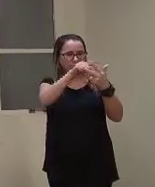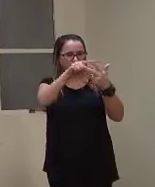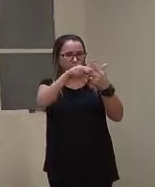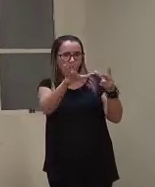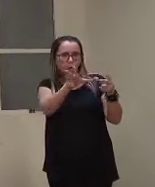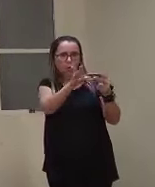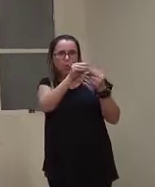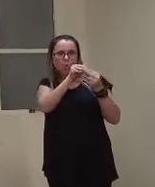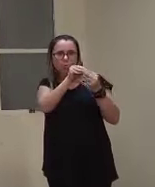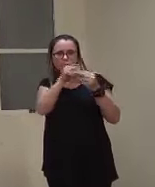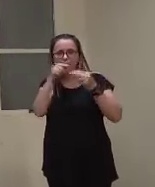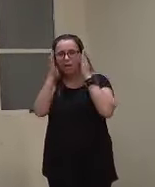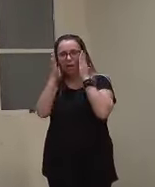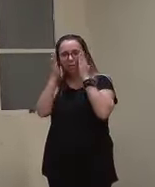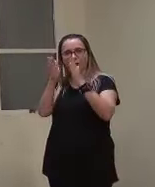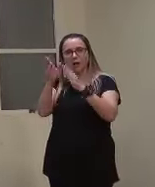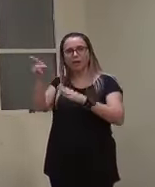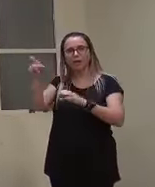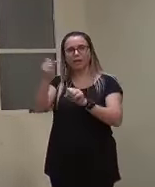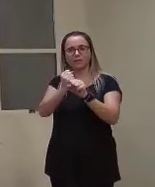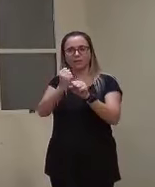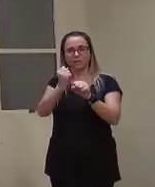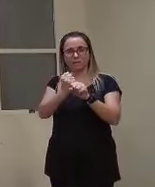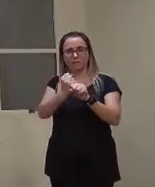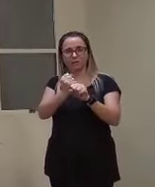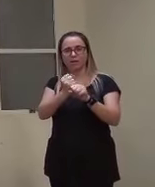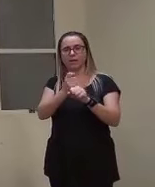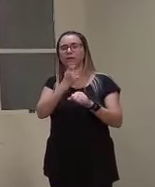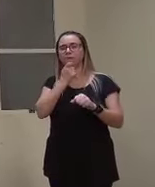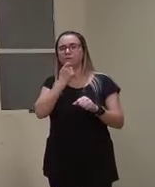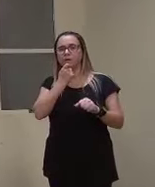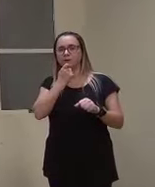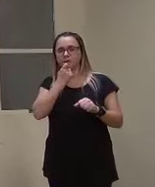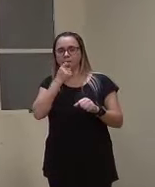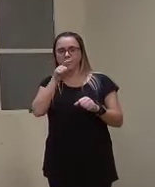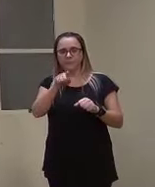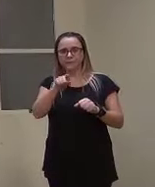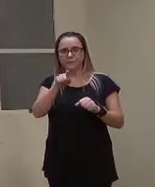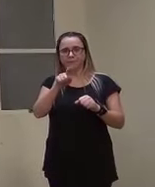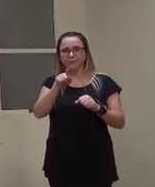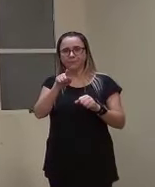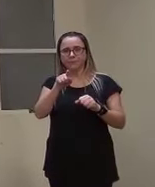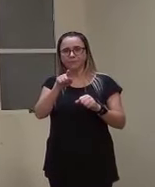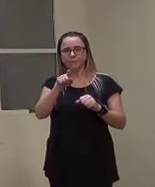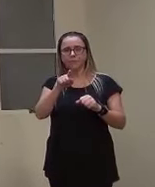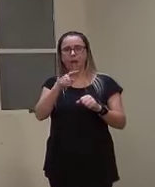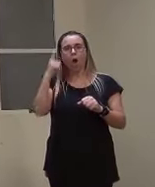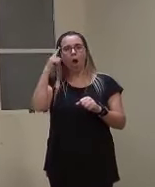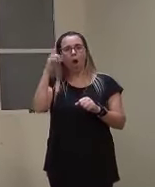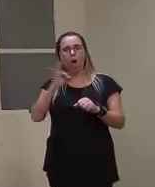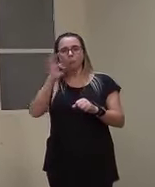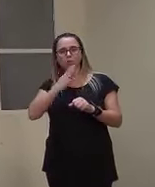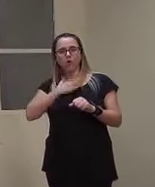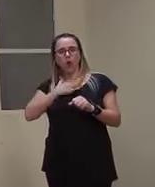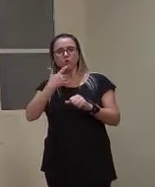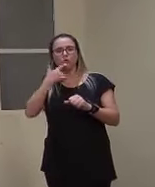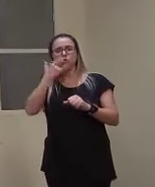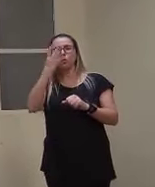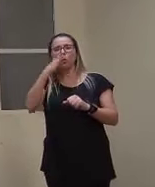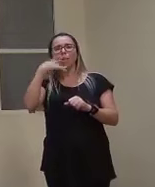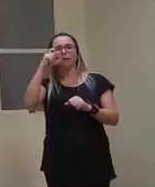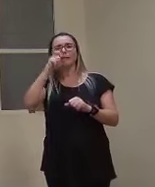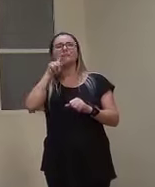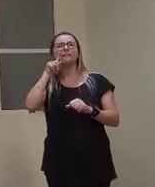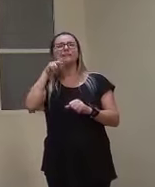en el cual trabajamos que es en la posición subjetiva profesional no